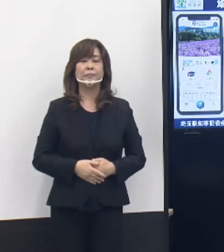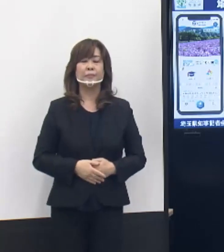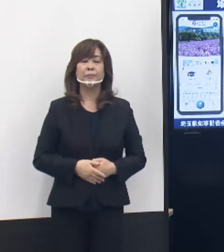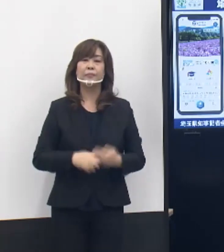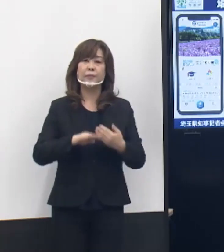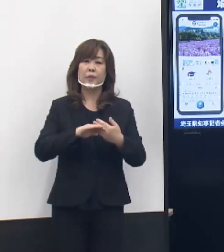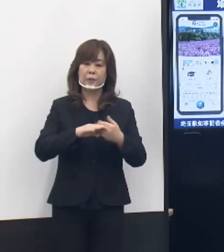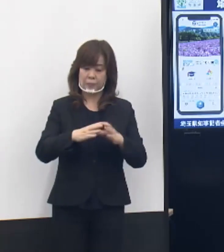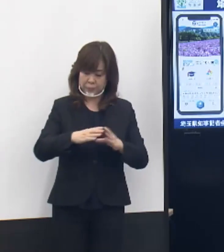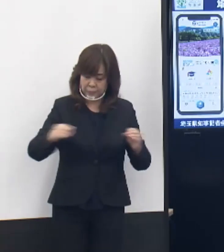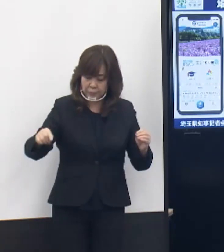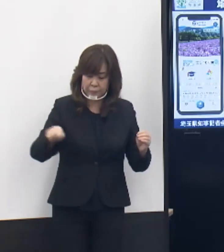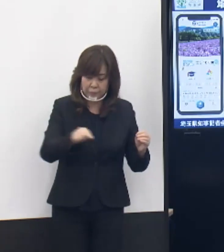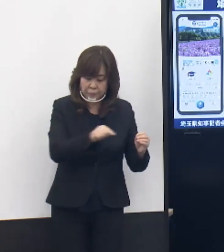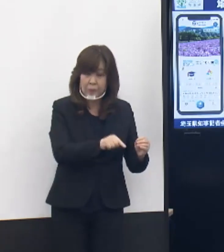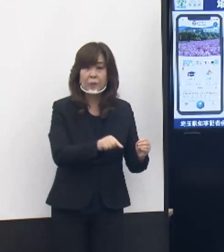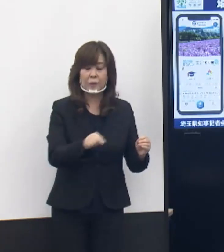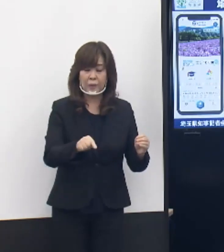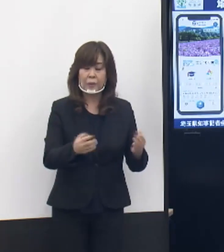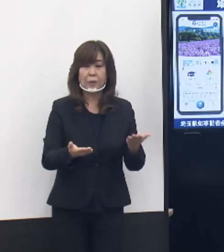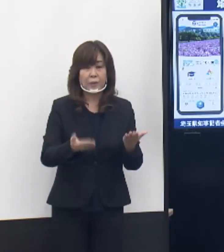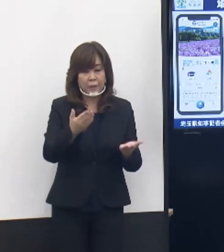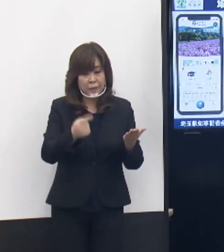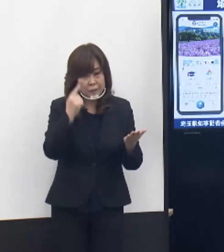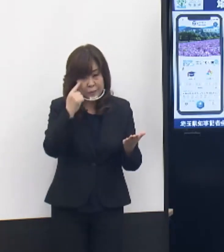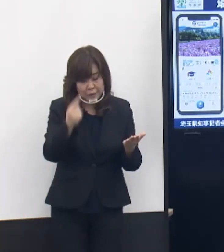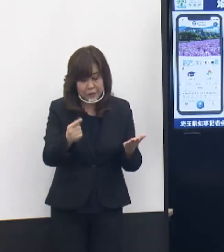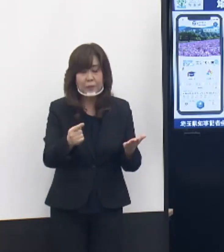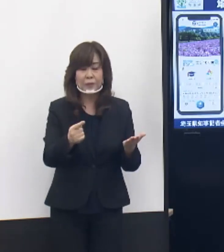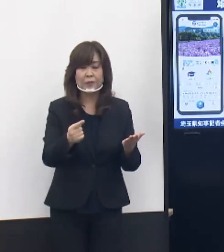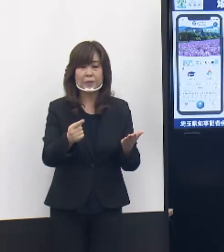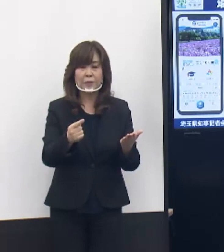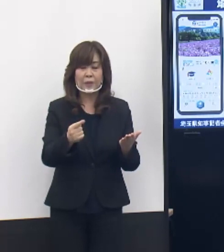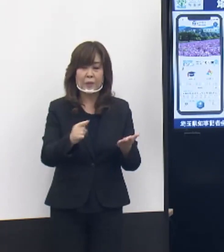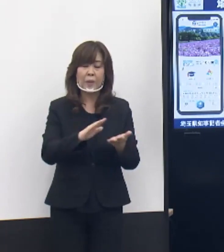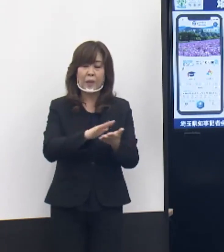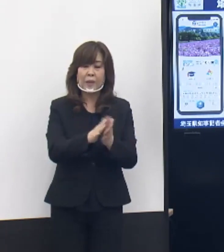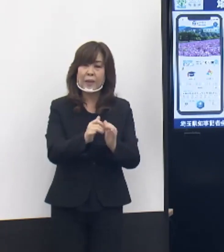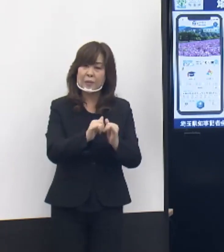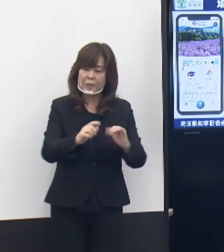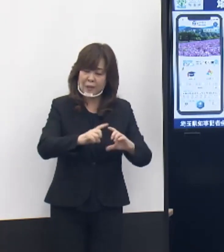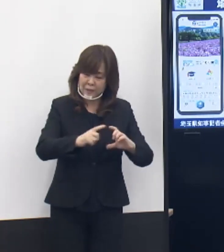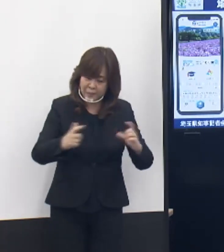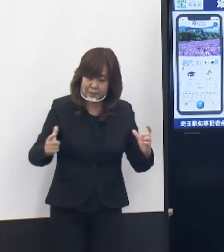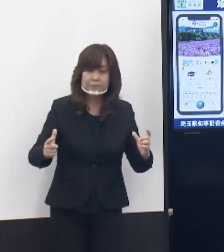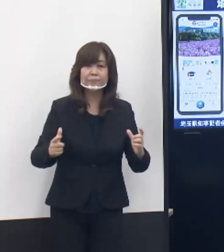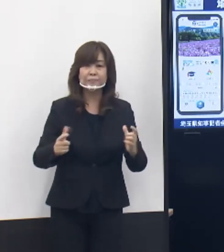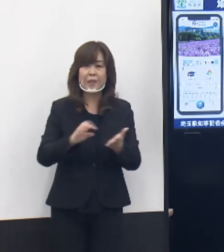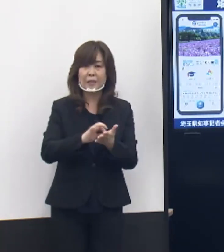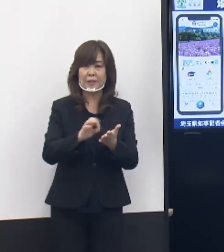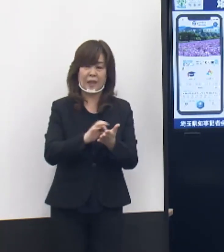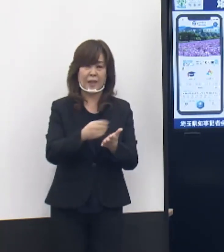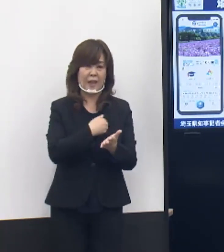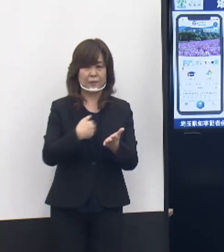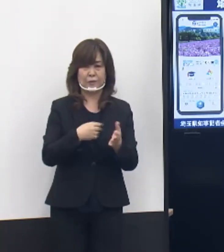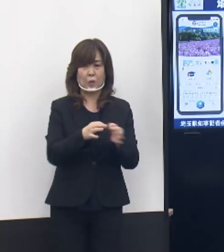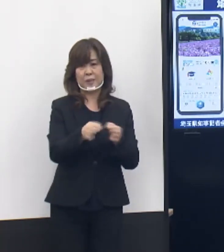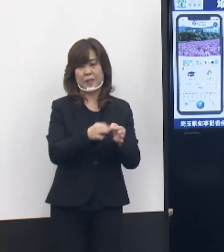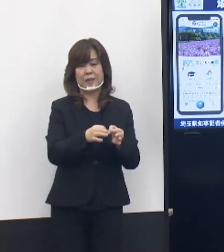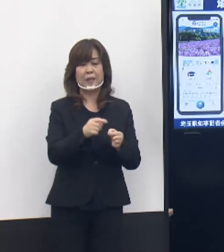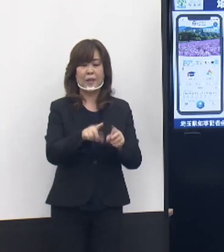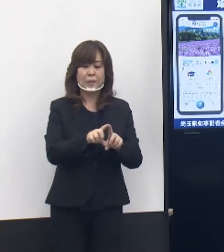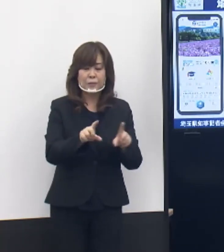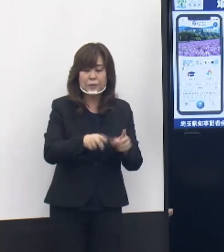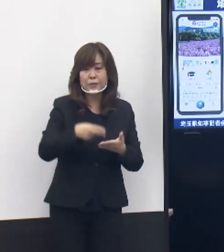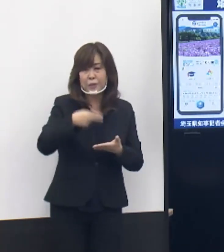道府県と比較していただいても分かるとおり、多くの県民が利用できるような、いわゆる一般の飲食店というんでしょうか、こ